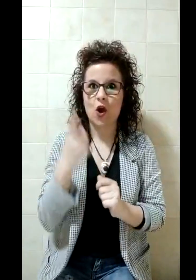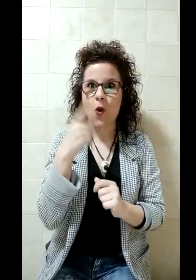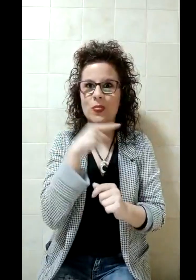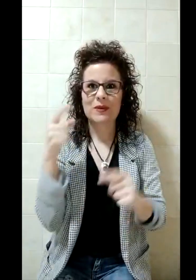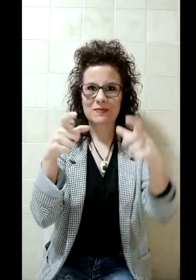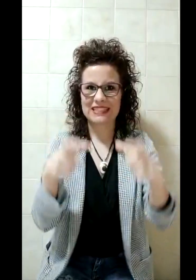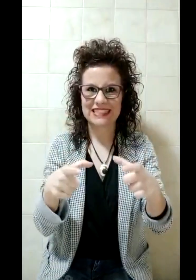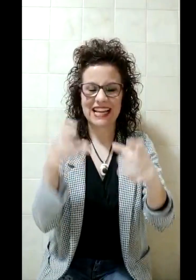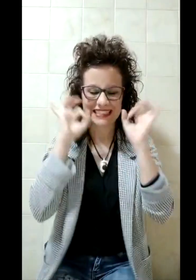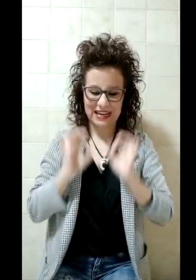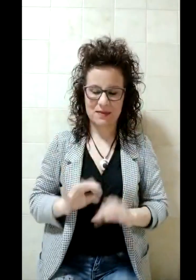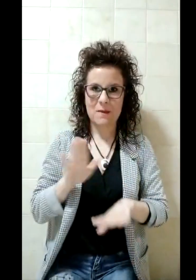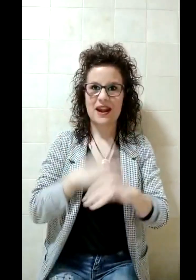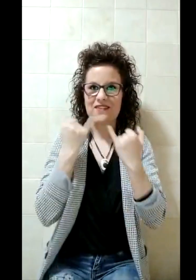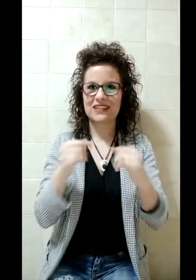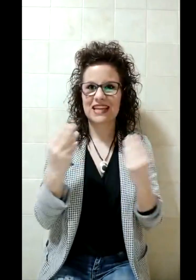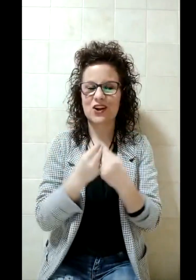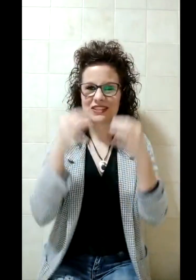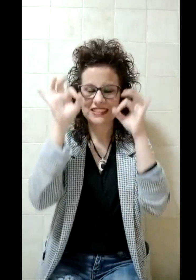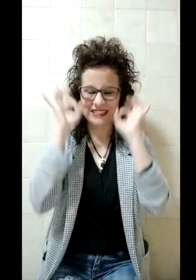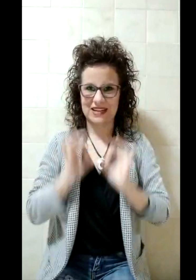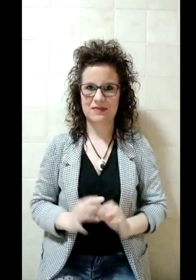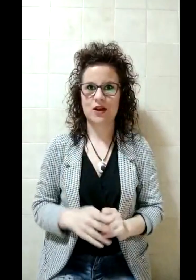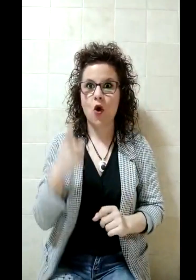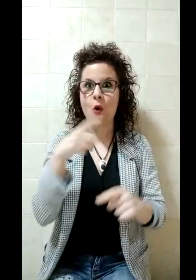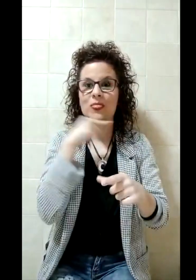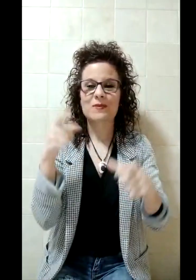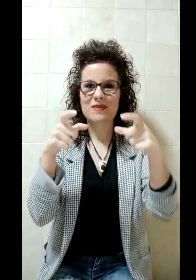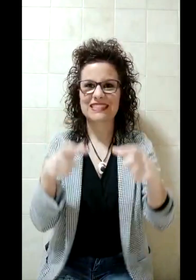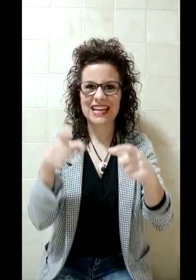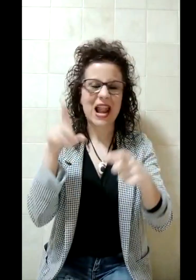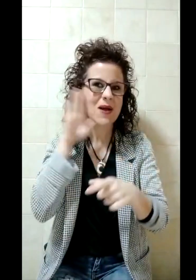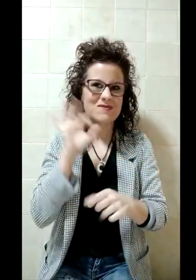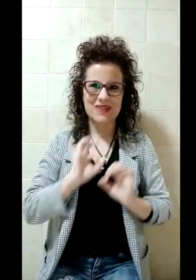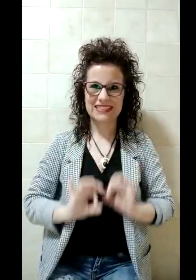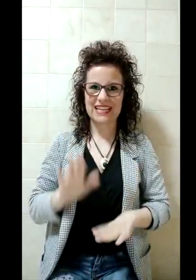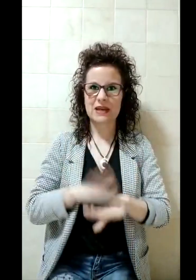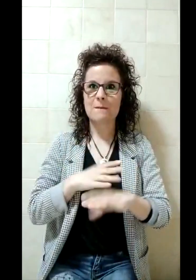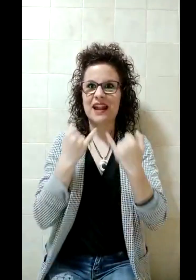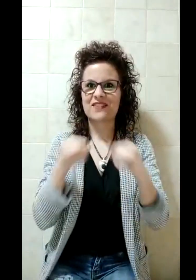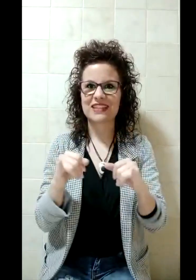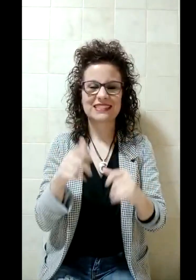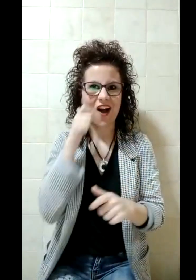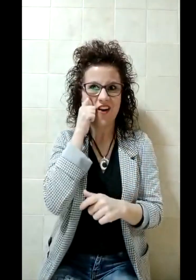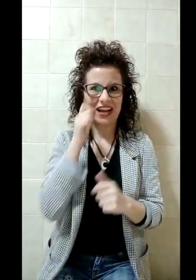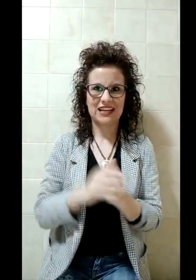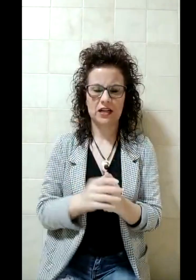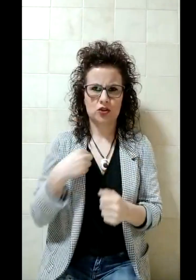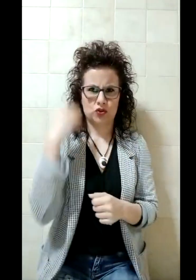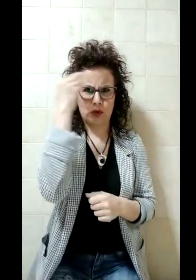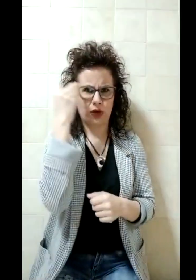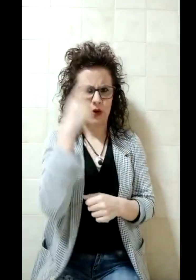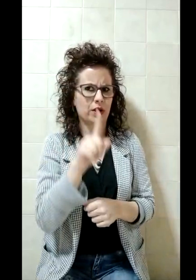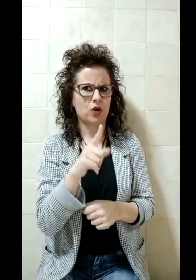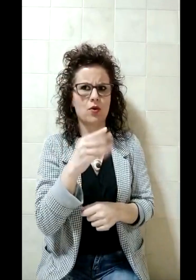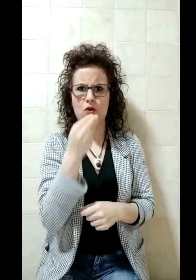delicioso. «Un pastel con sarampión para una fiesta de sarampión. Un pastel con manchas para una fiesta muy